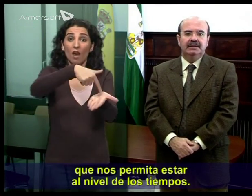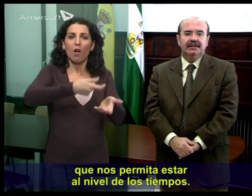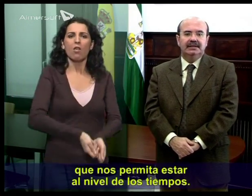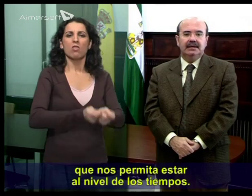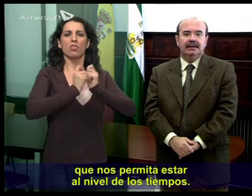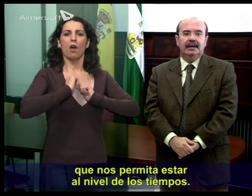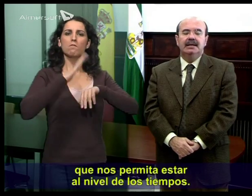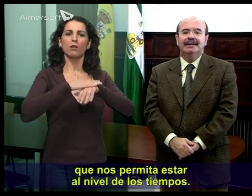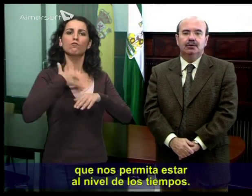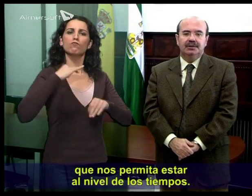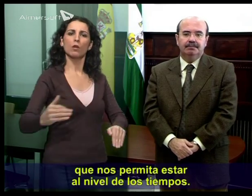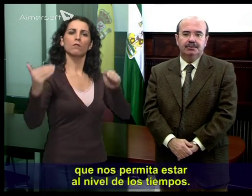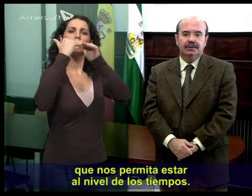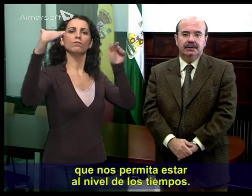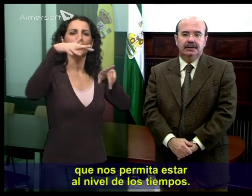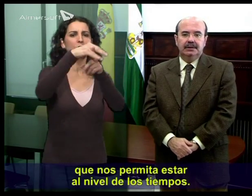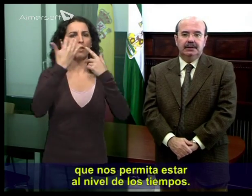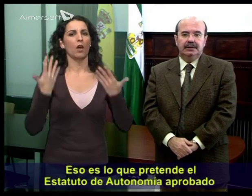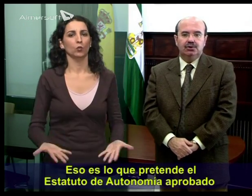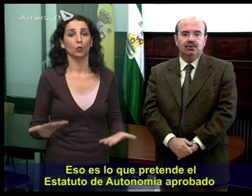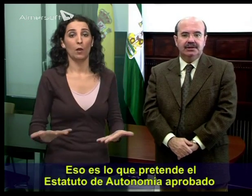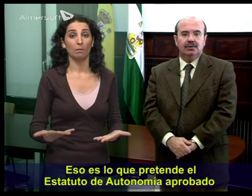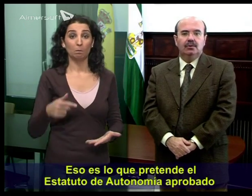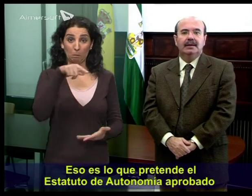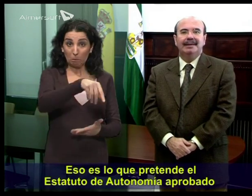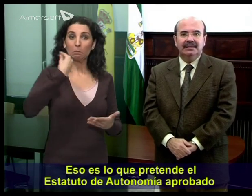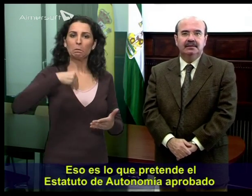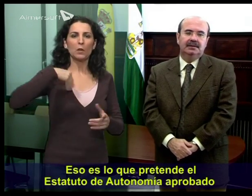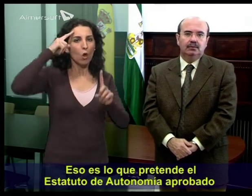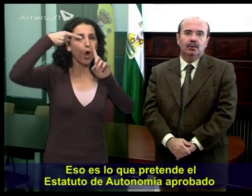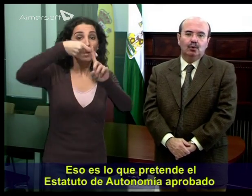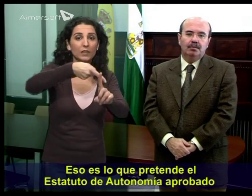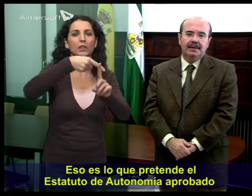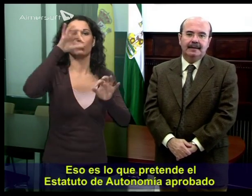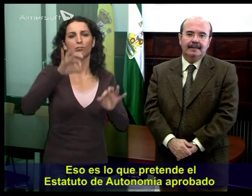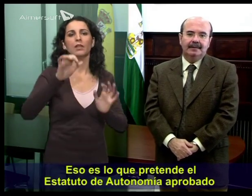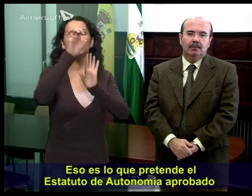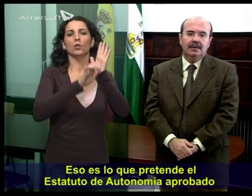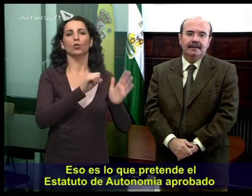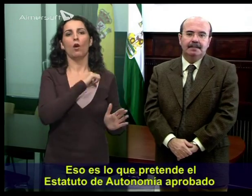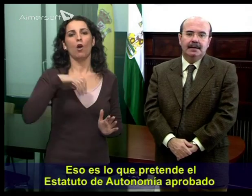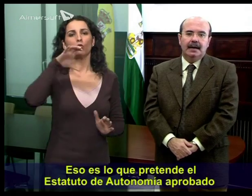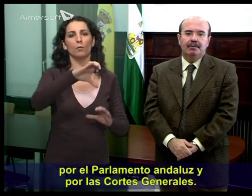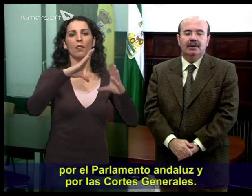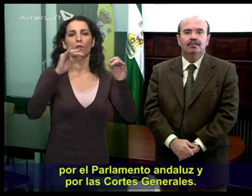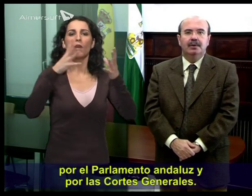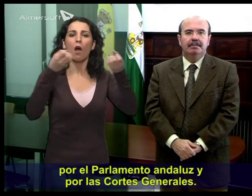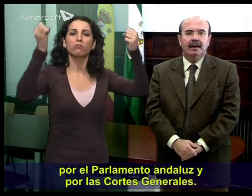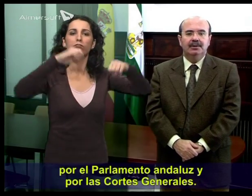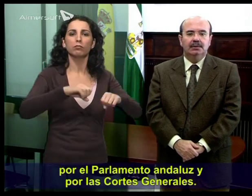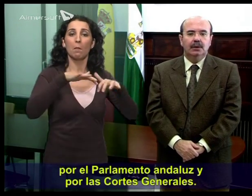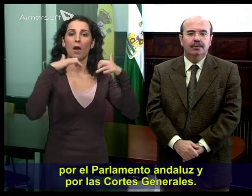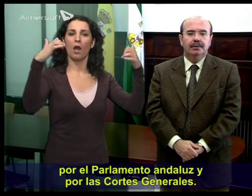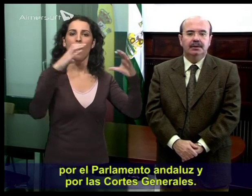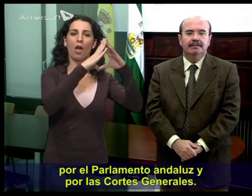nos permita estar al nivel de los tiempos. Eso es lo que pretende el Estatuto de Autonomía de Andalucía, aprobado por